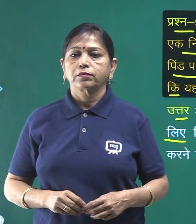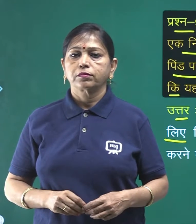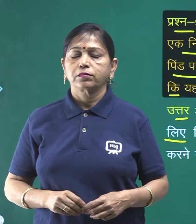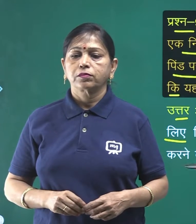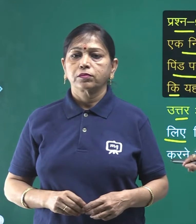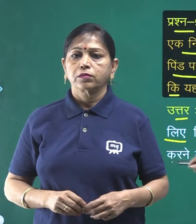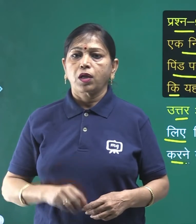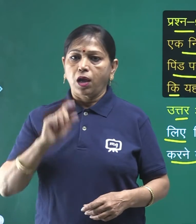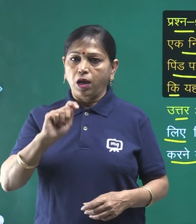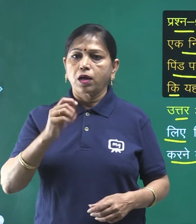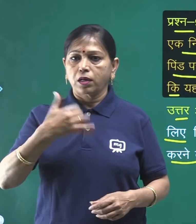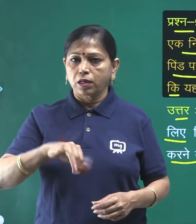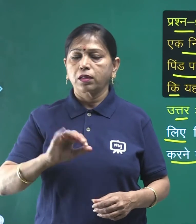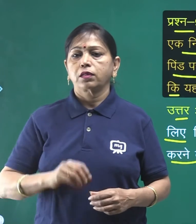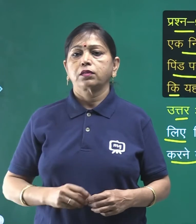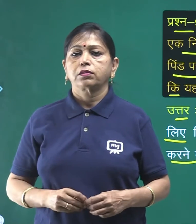कार्य करने की